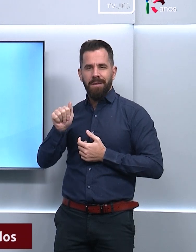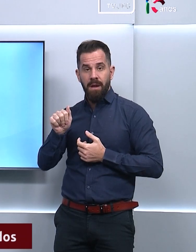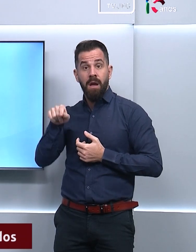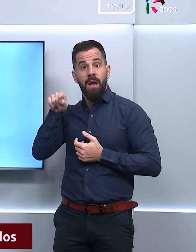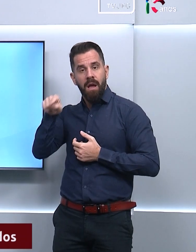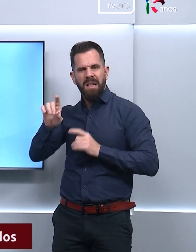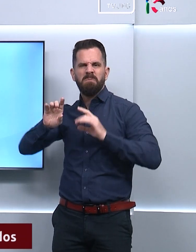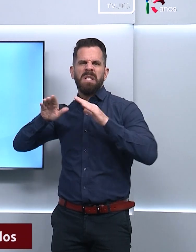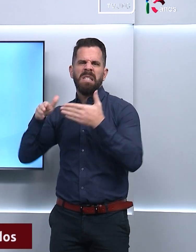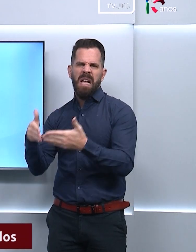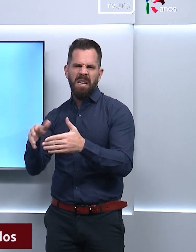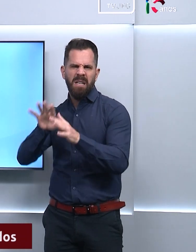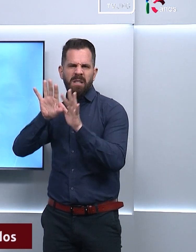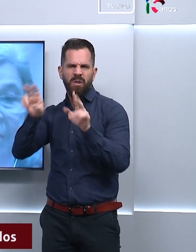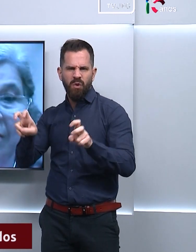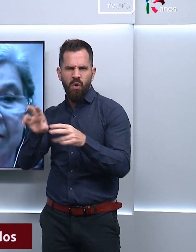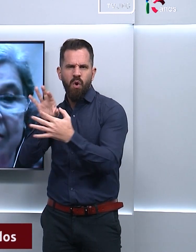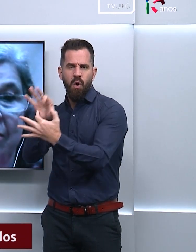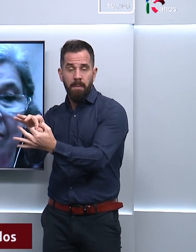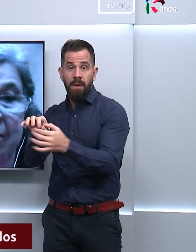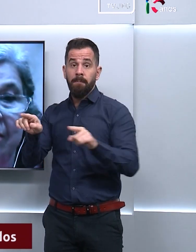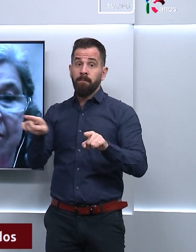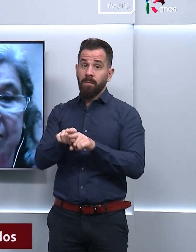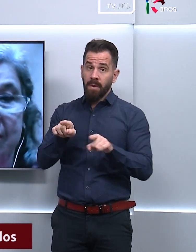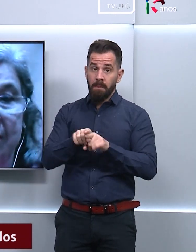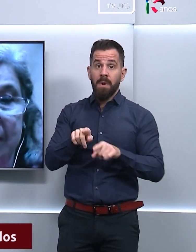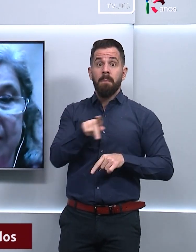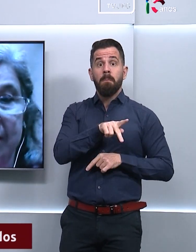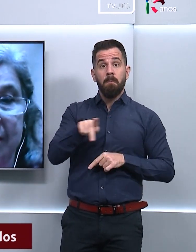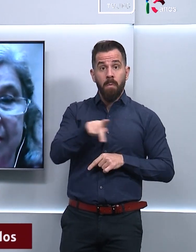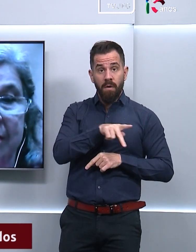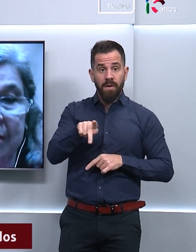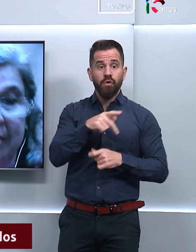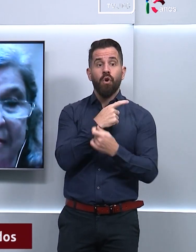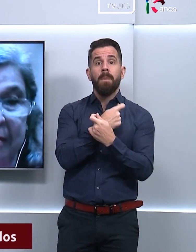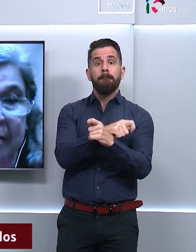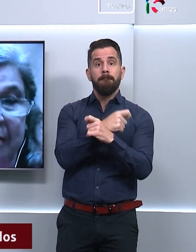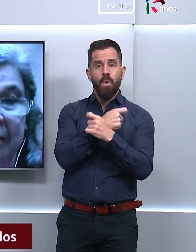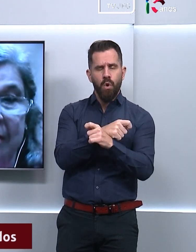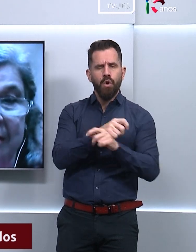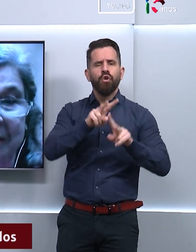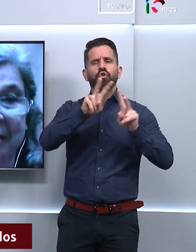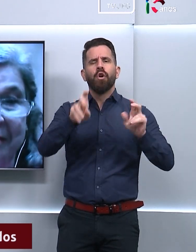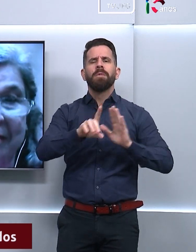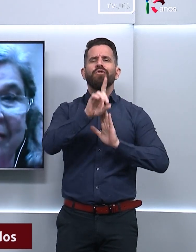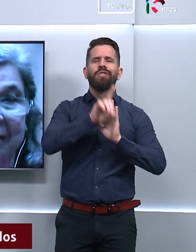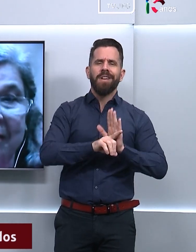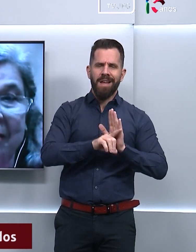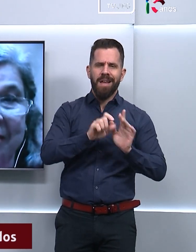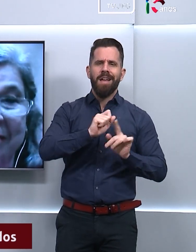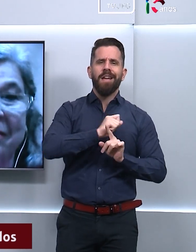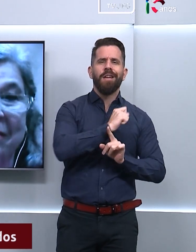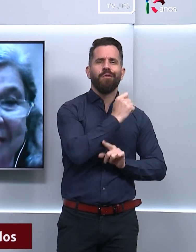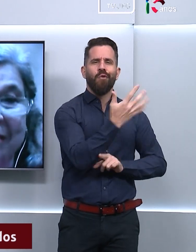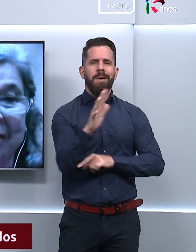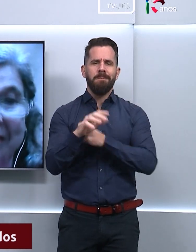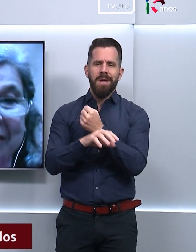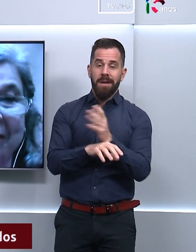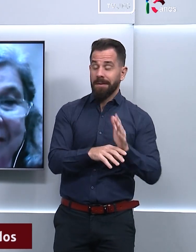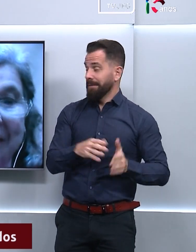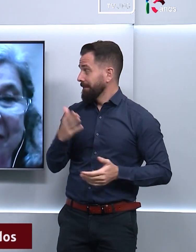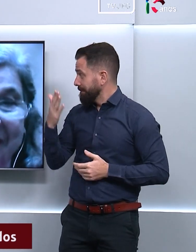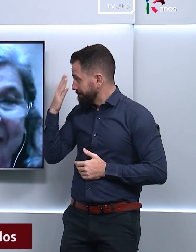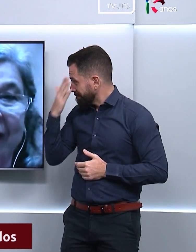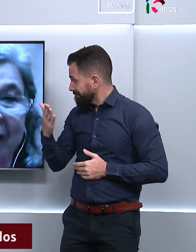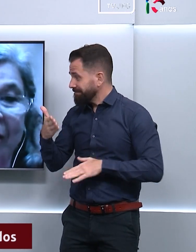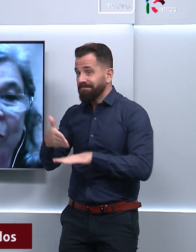também professora na especialização de Direito Ambiental da PUC São Paulo. Olá, Rosana, muito obrigada pela sua presença. Seja bem-vinda ao